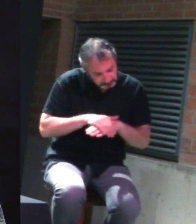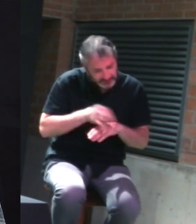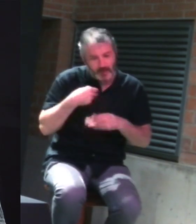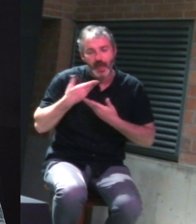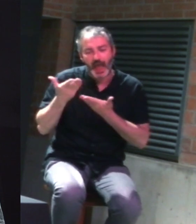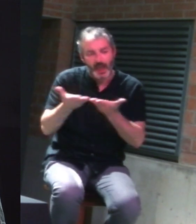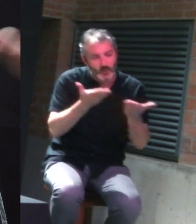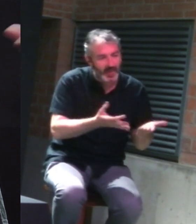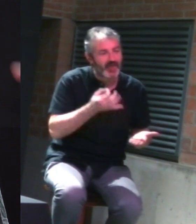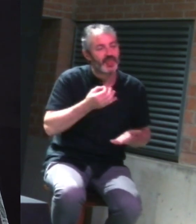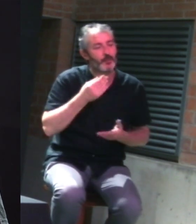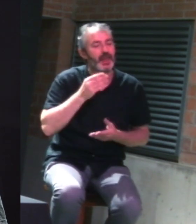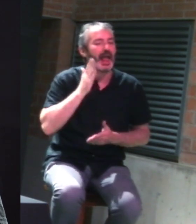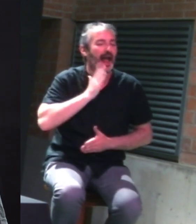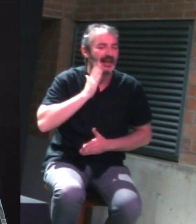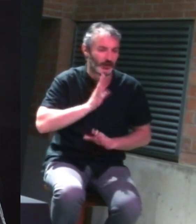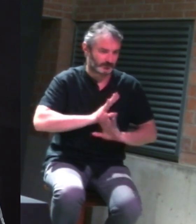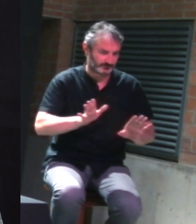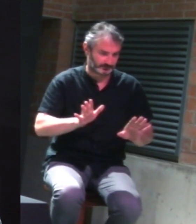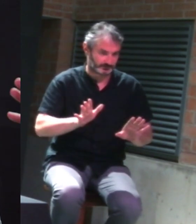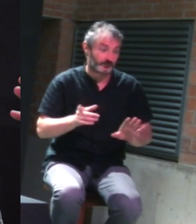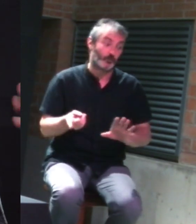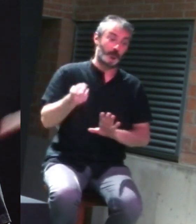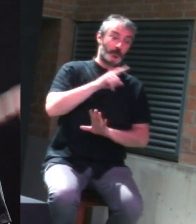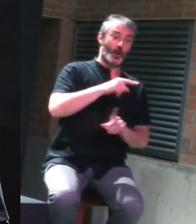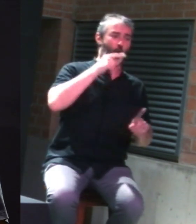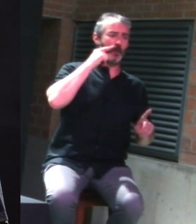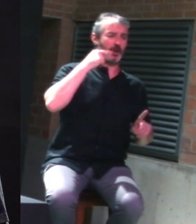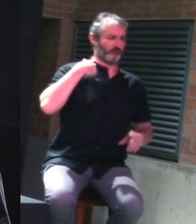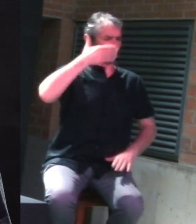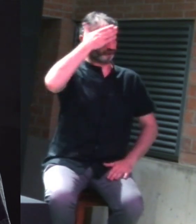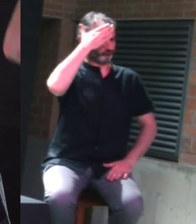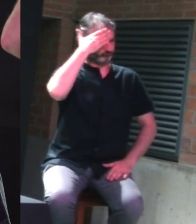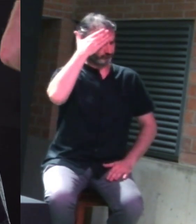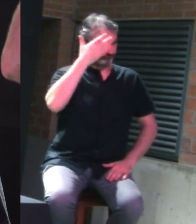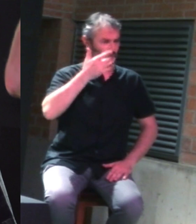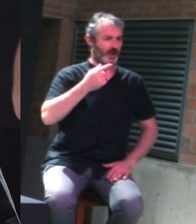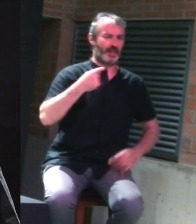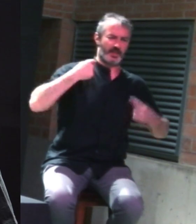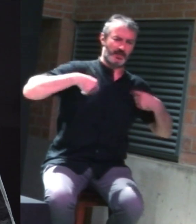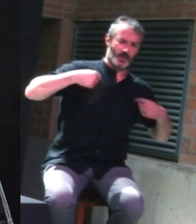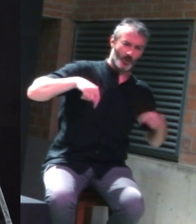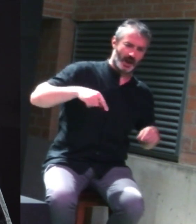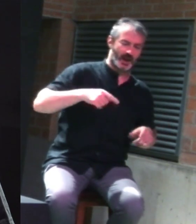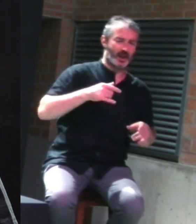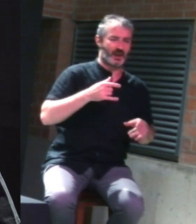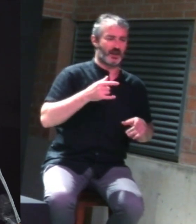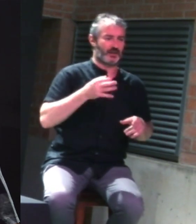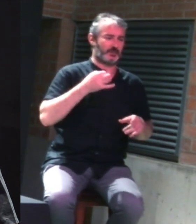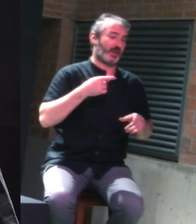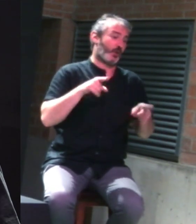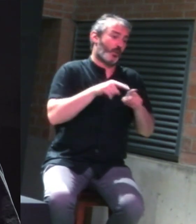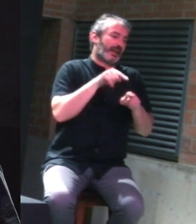los demás. Frente al raciocinio, al interés propio y al individualismo, que